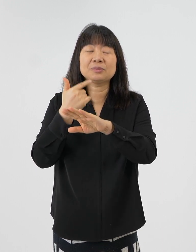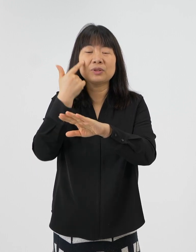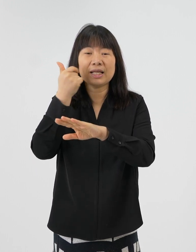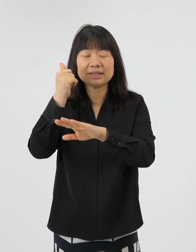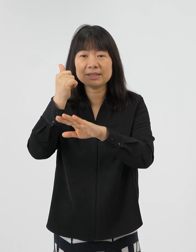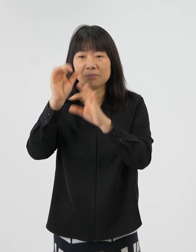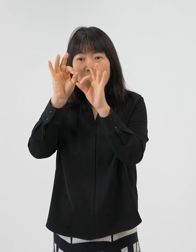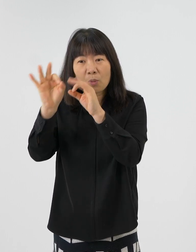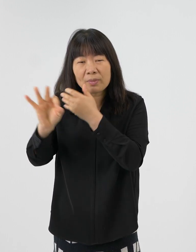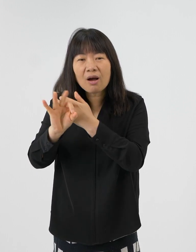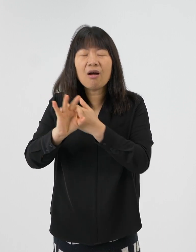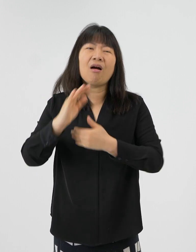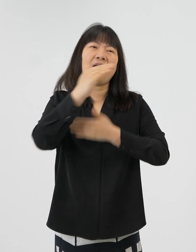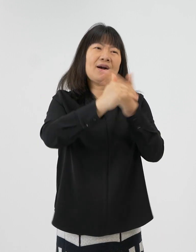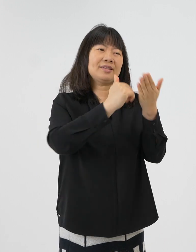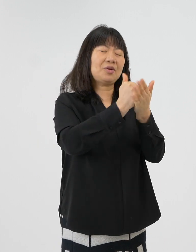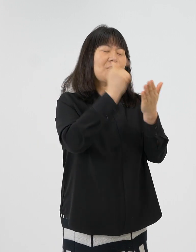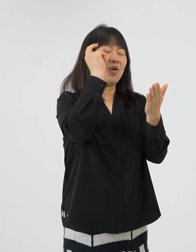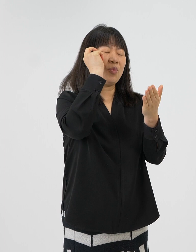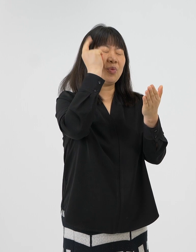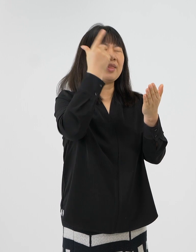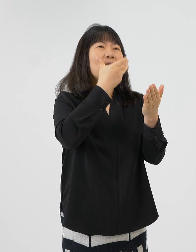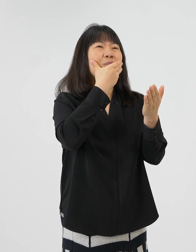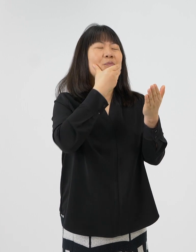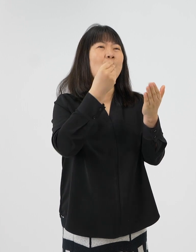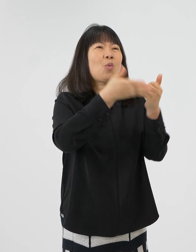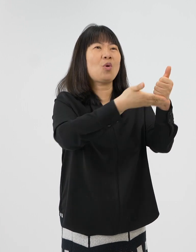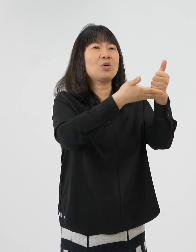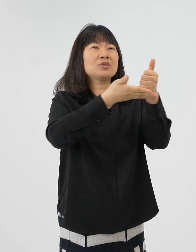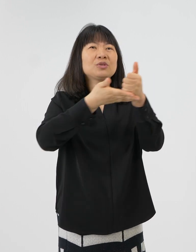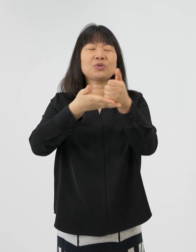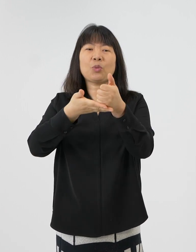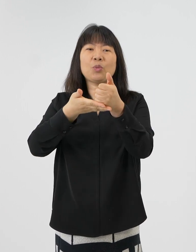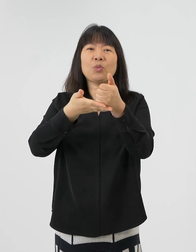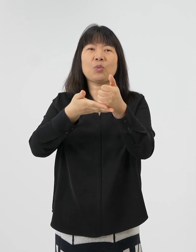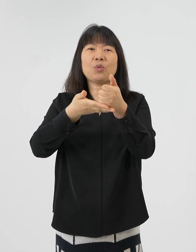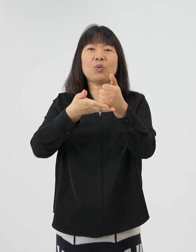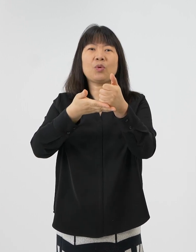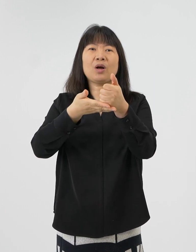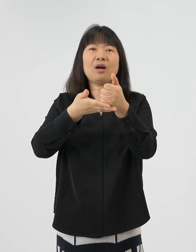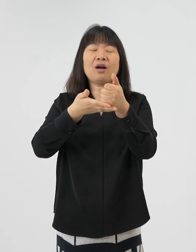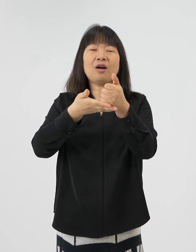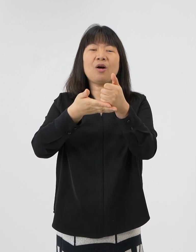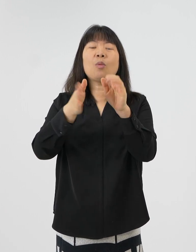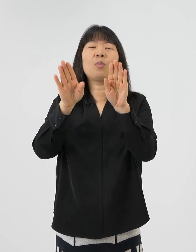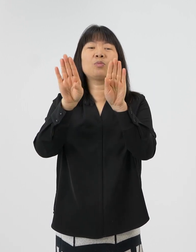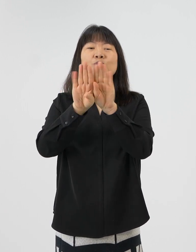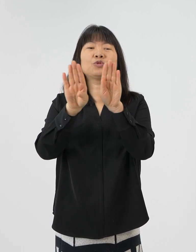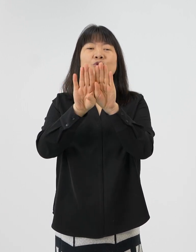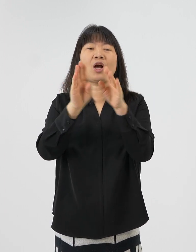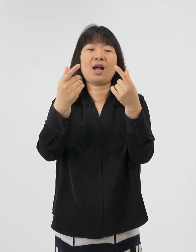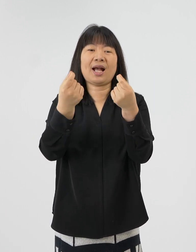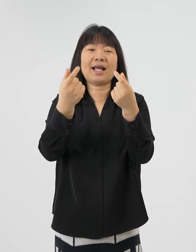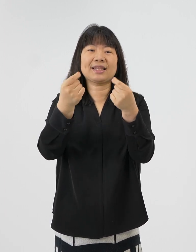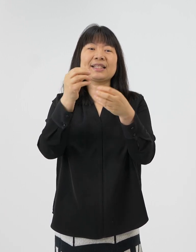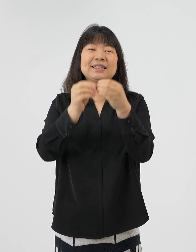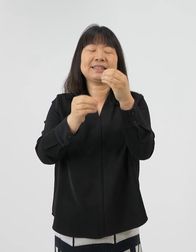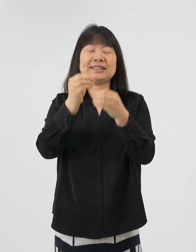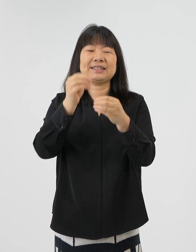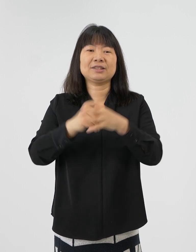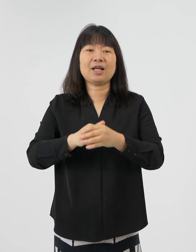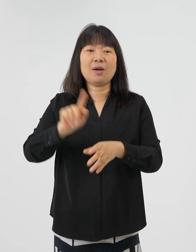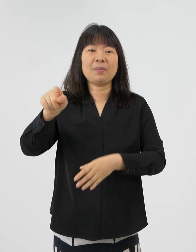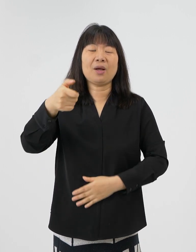하나님의 위대한 복으로 초대하는 정문과 같은 시다. 그러니까 시편 150편을